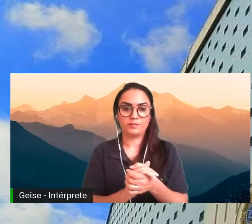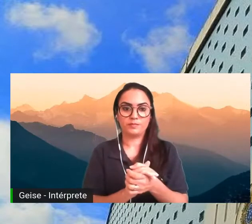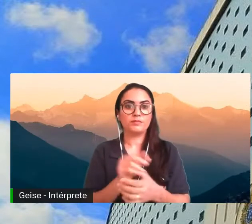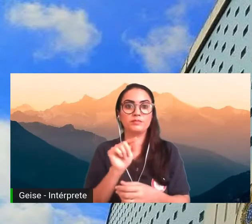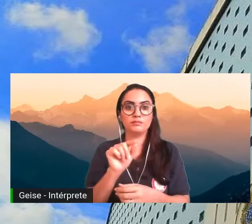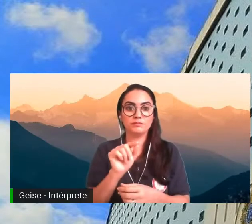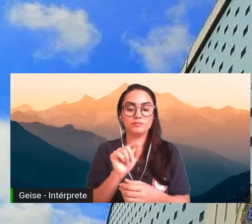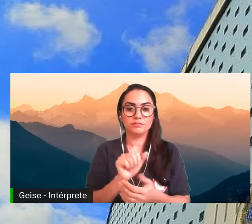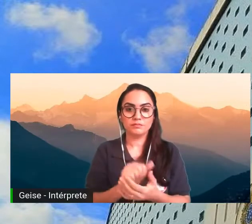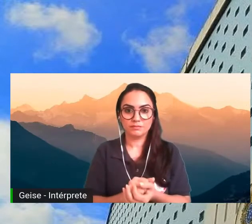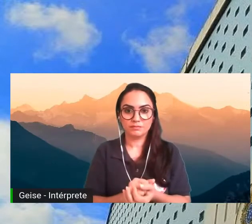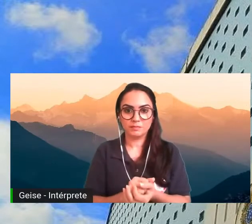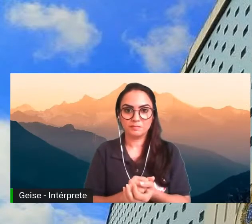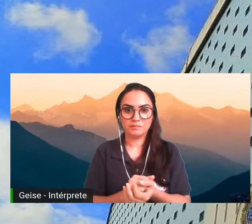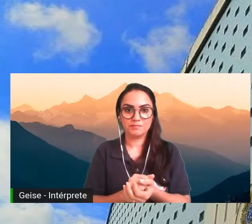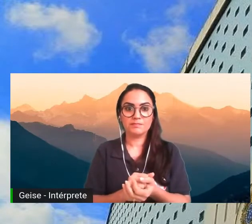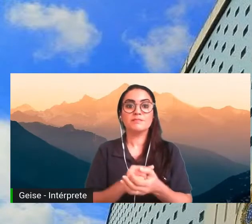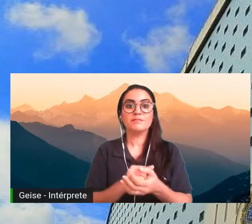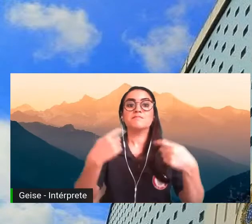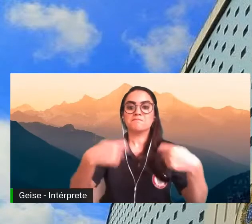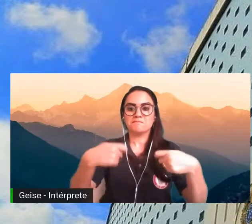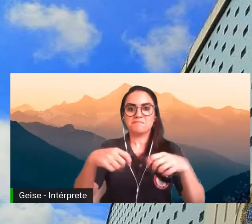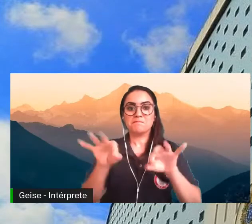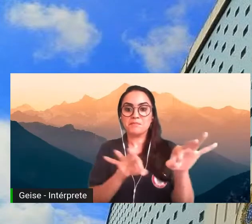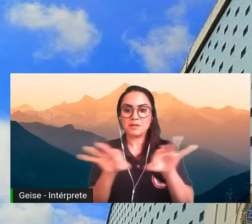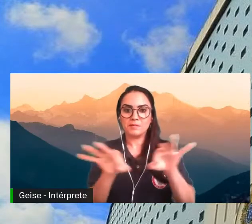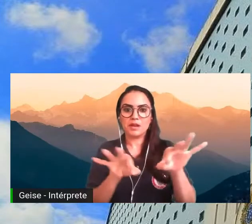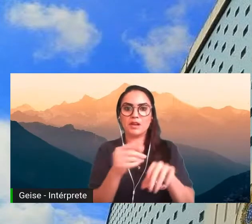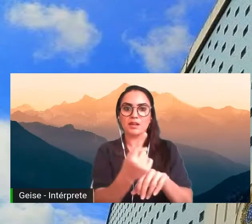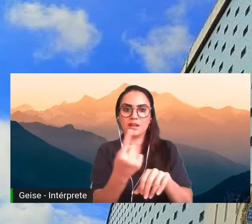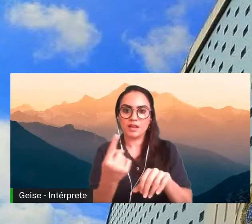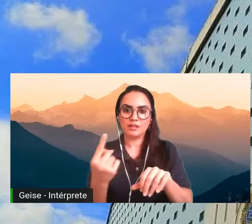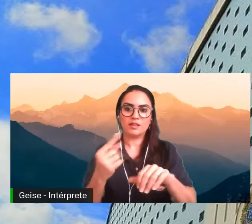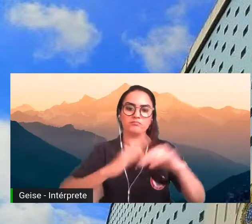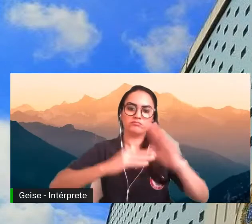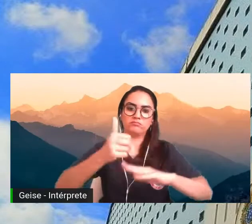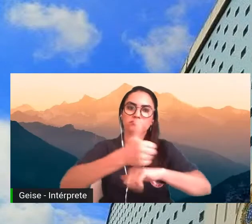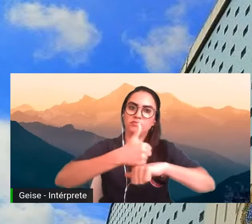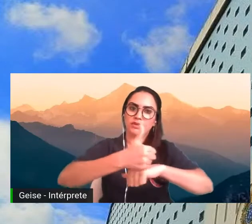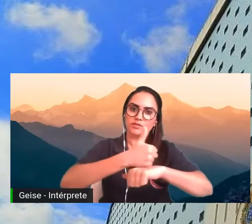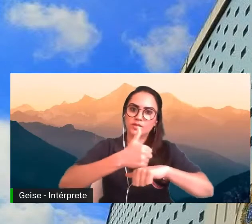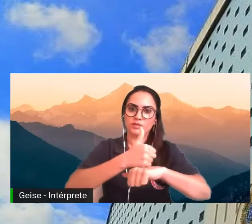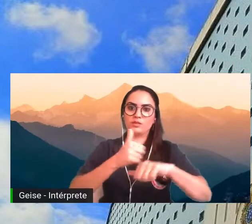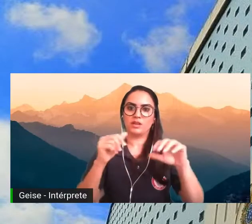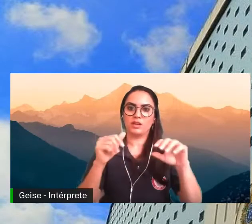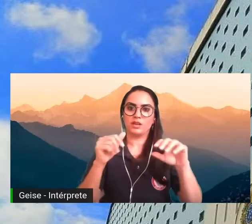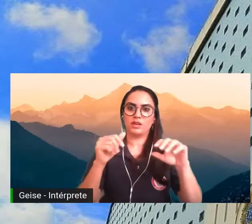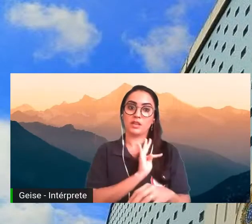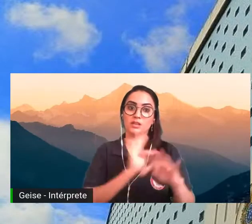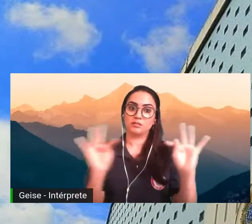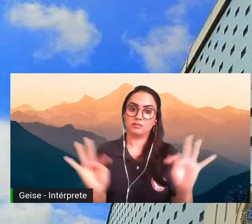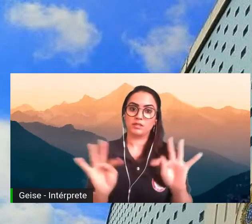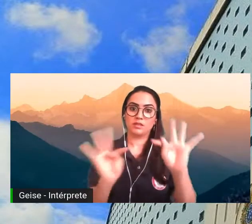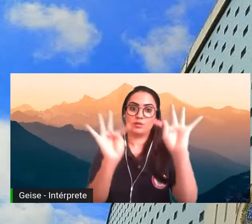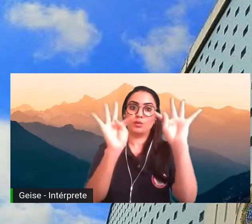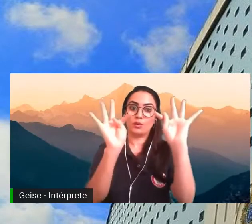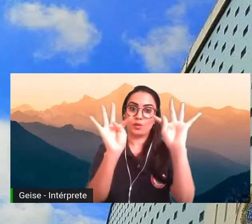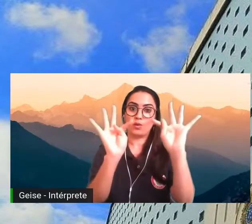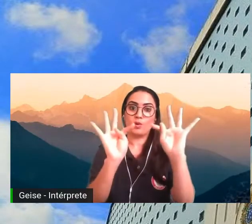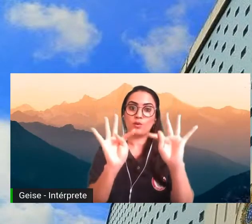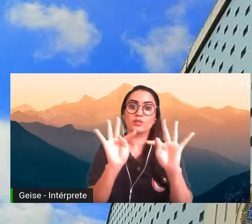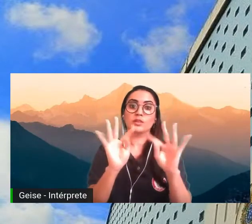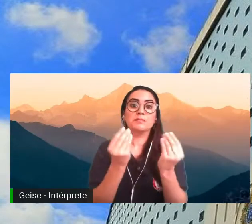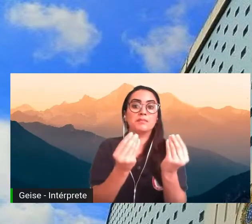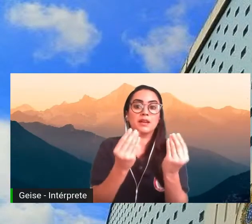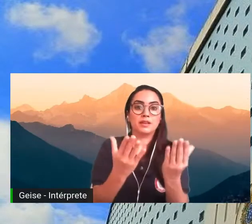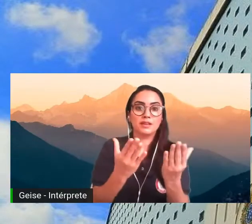vista ao preparo para o exercício das profissões operacionais, técnicas e tecnológicas na perspectiva da inserção laboral